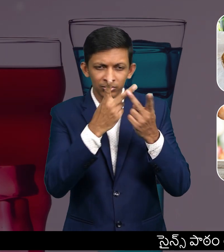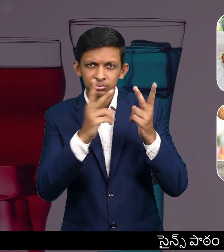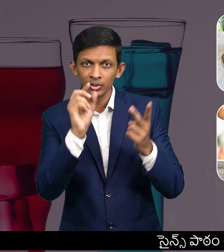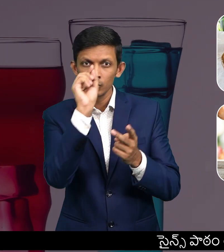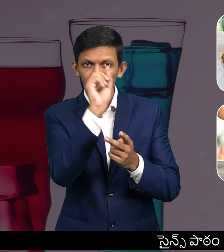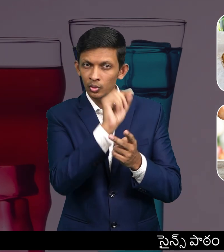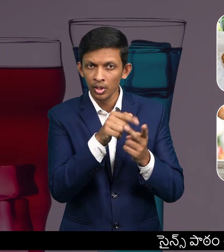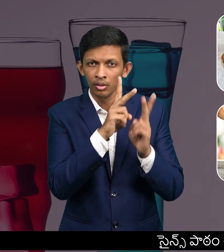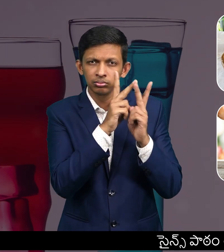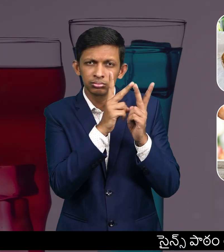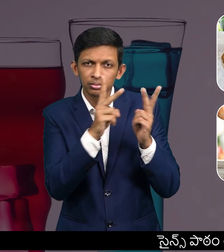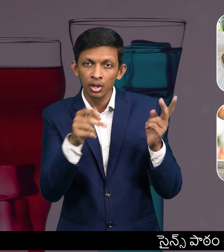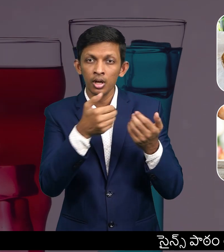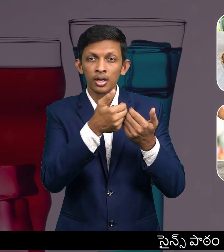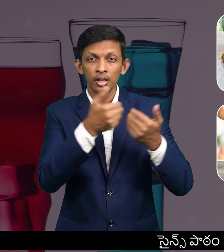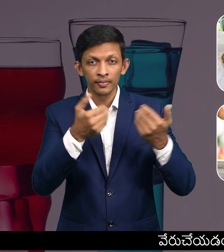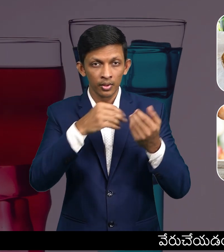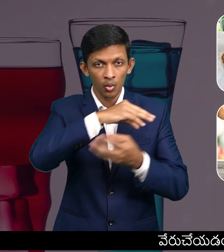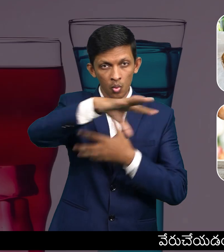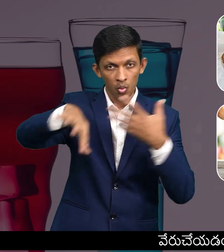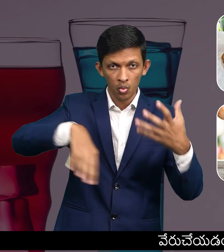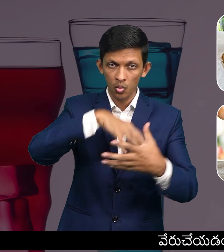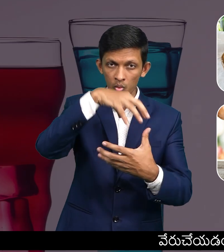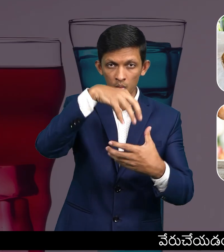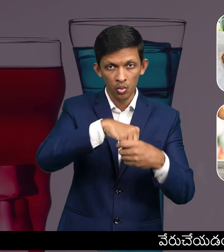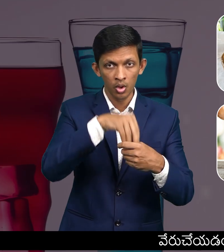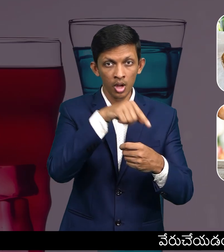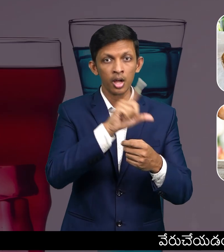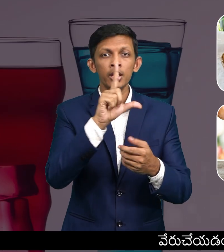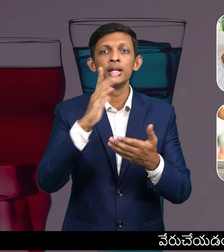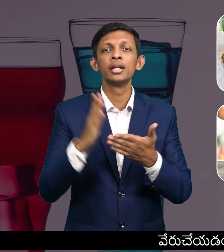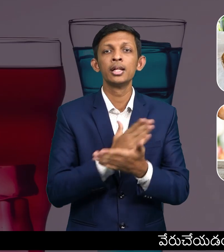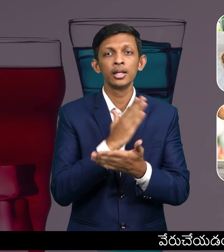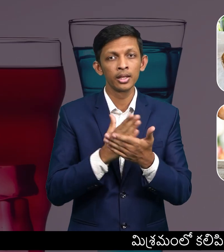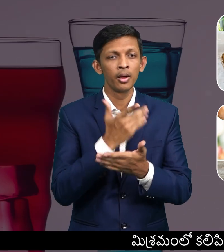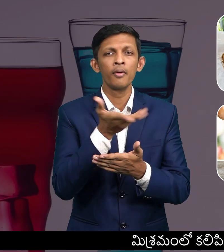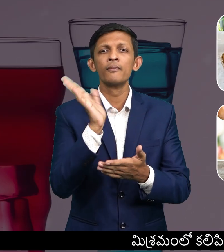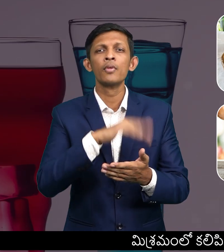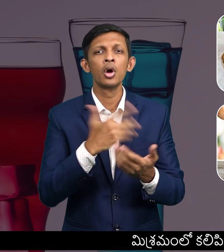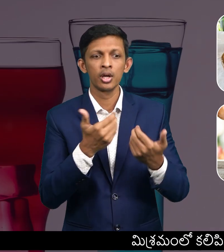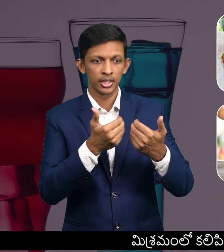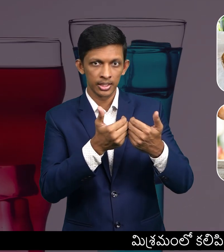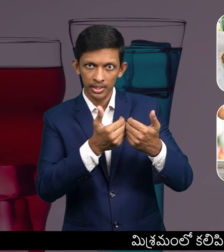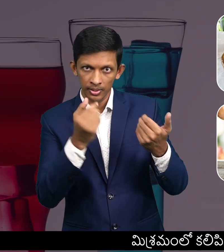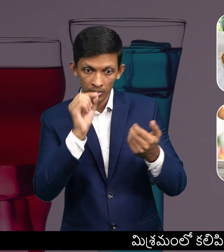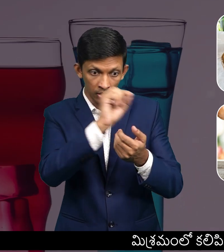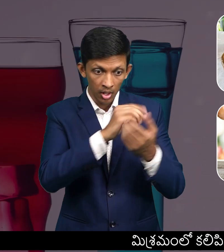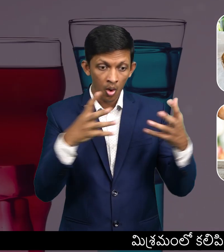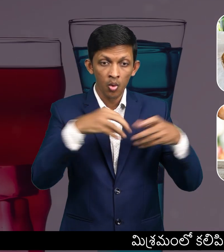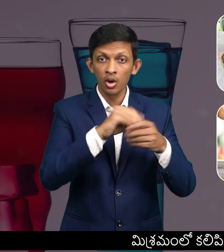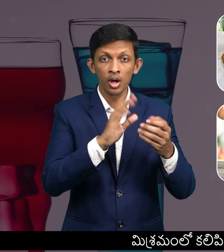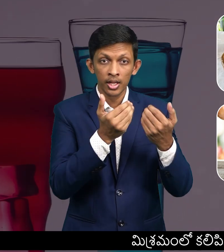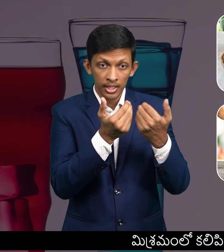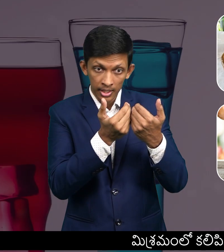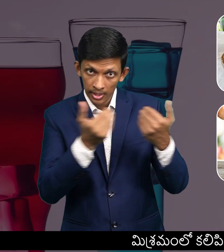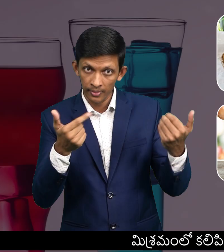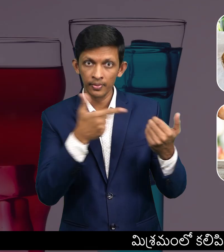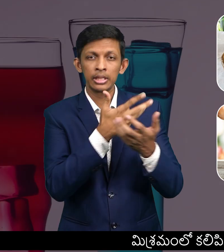పాఠమైన పదార్థాలను వేరు చేయటం అనే పాఠం నుండి మిశ్రమంలో కలిపిన పదార్థాలను వేరు చేసే